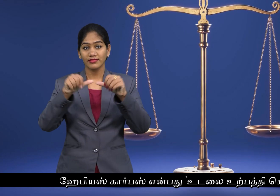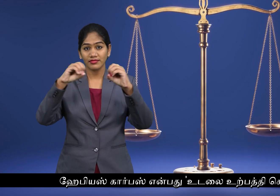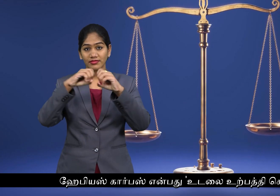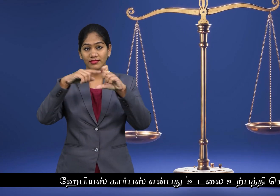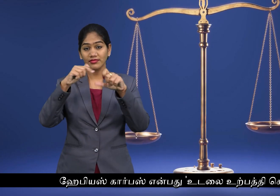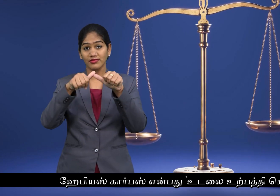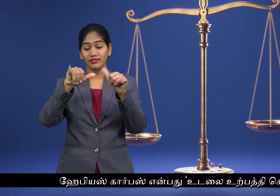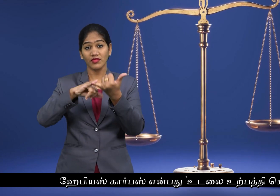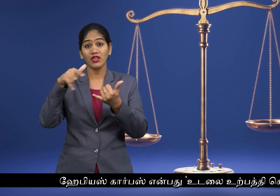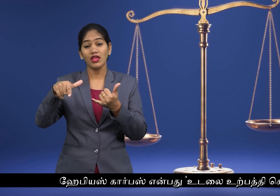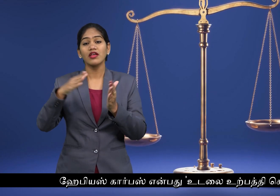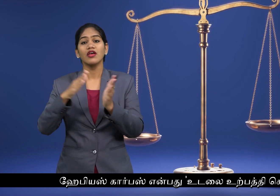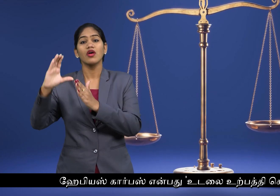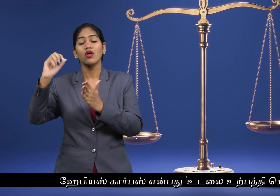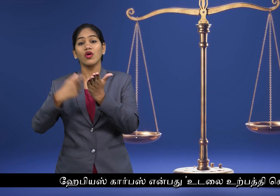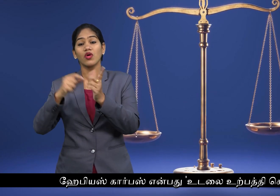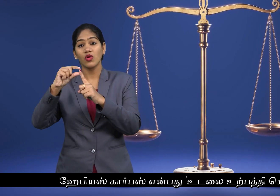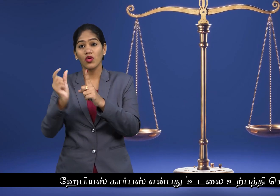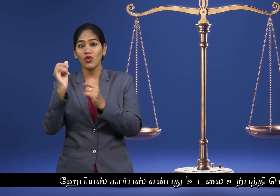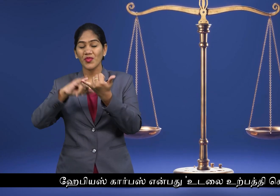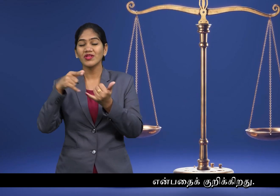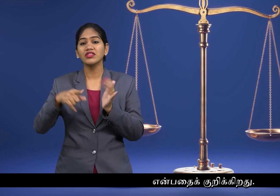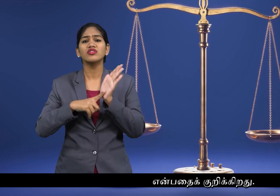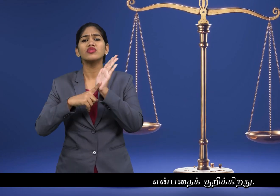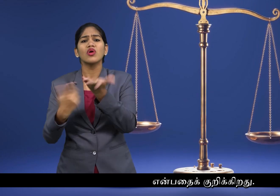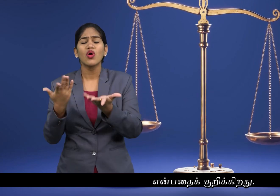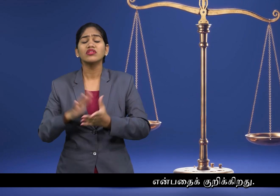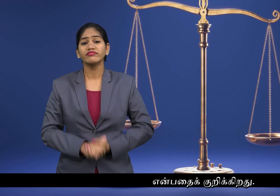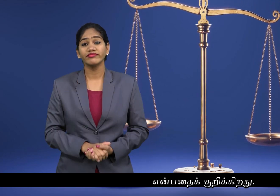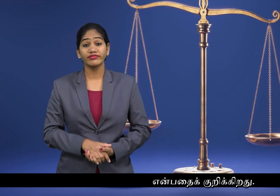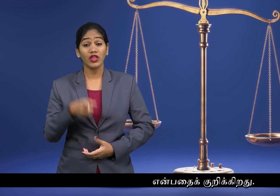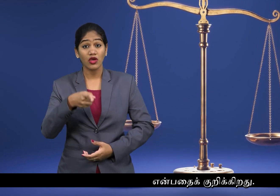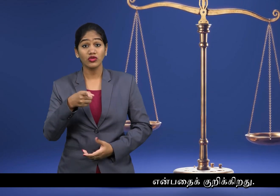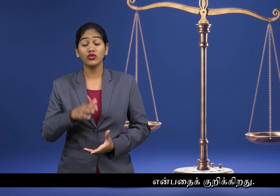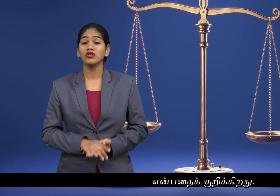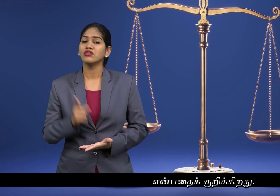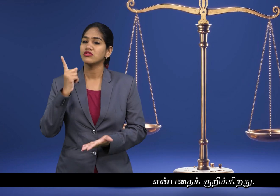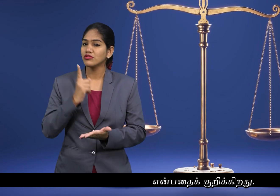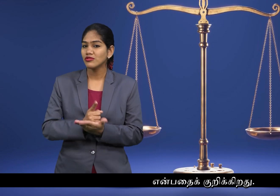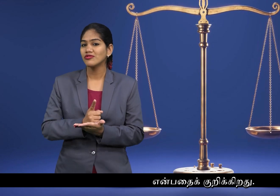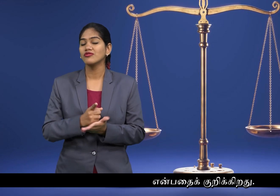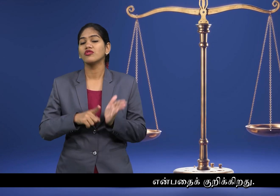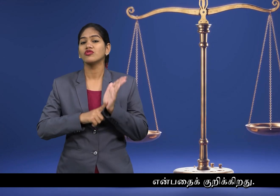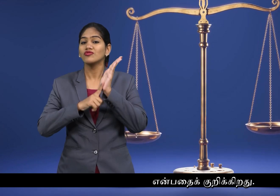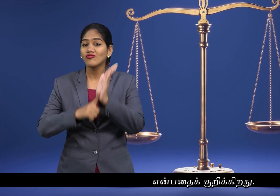ஹேபியஸ் கார்பஸ் என்பது உடலை உற்பத்தி செய்ய வேண்டும் என்பதை குறிக்கிறது.